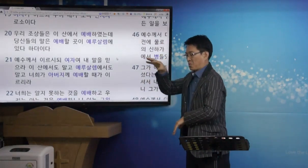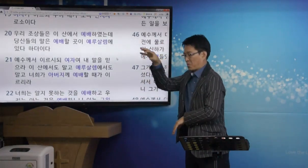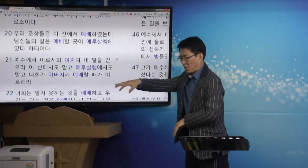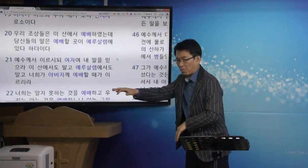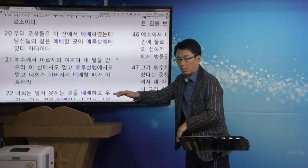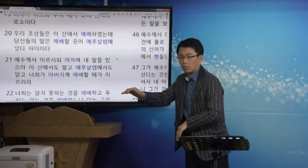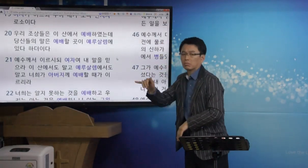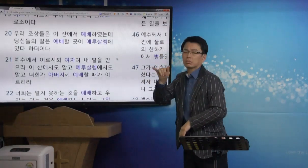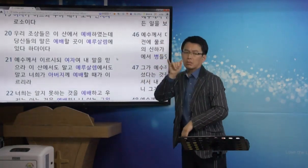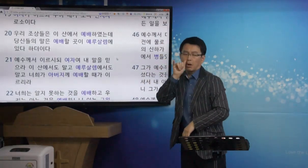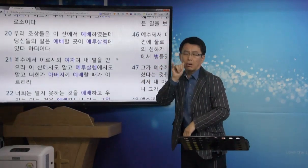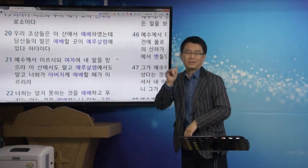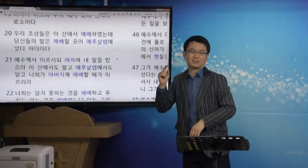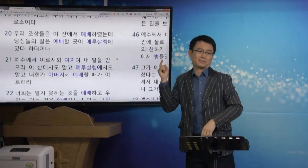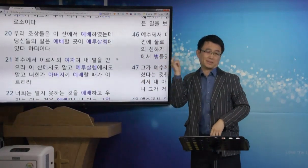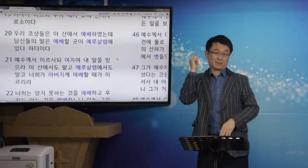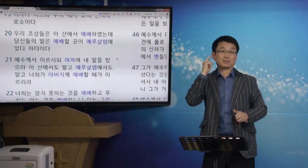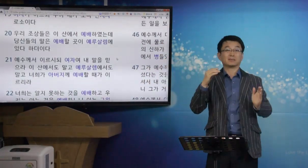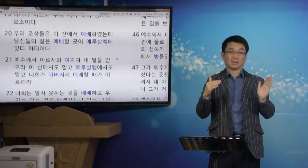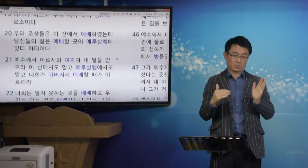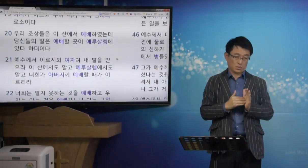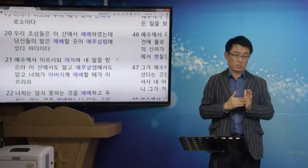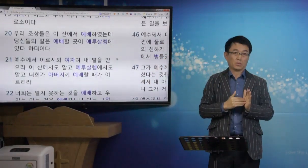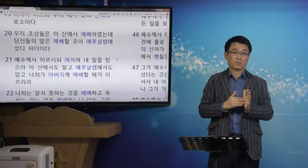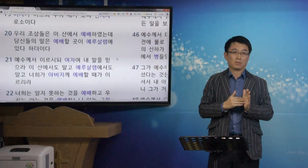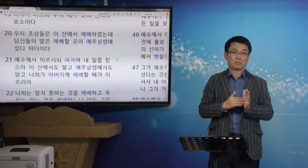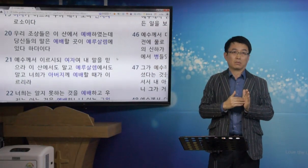드리는 것이 맞다, 참되다 라고 들었습니다.